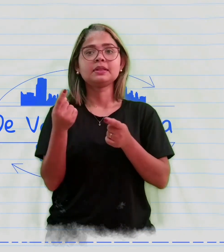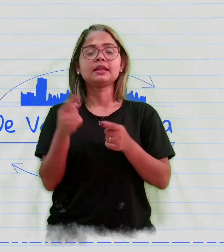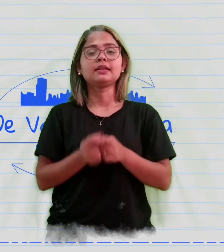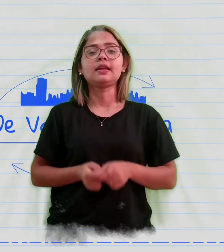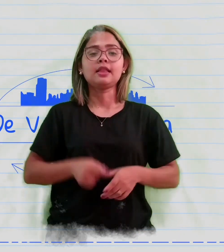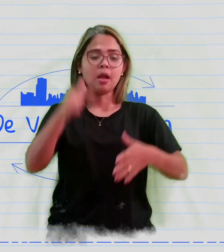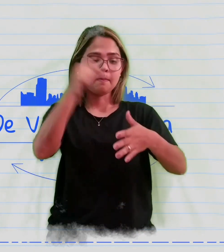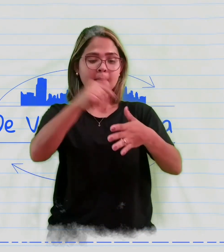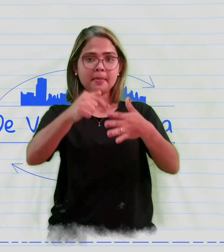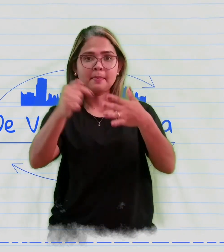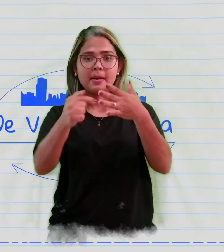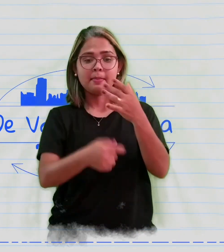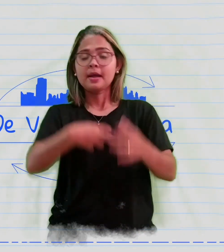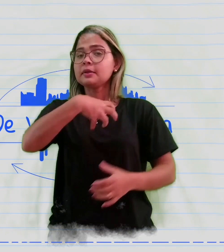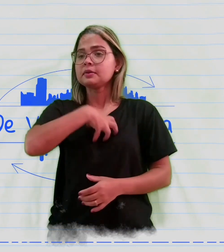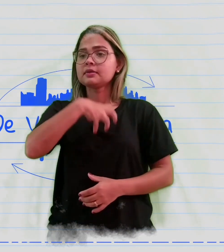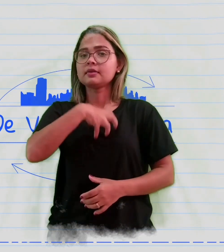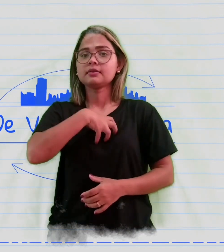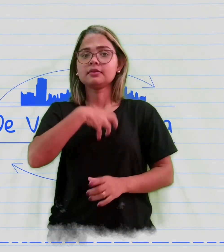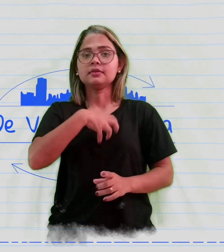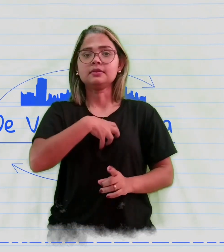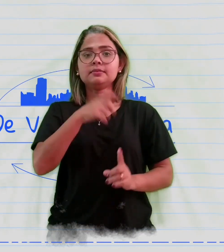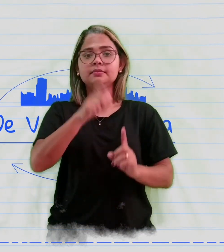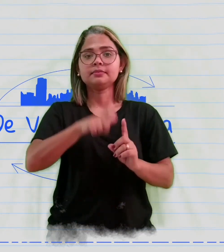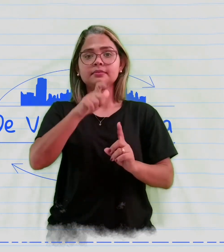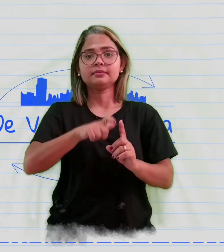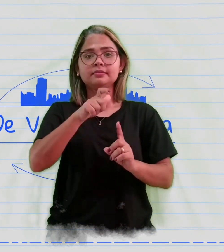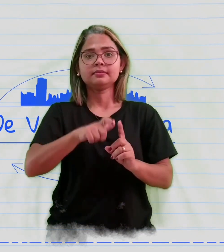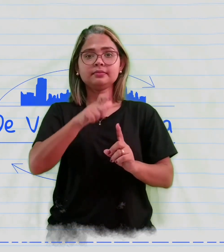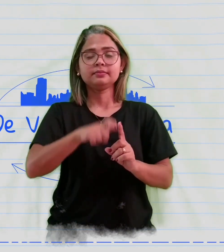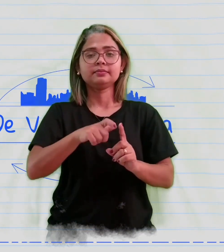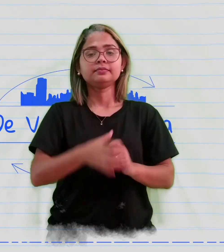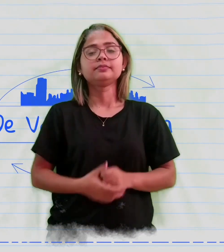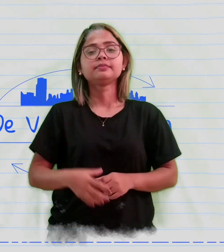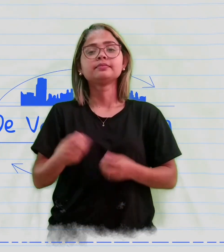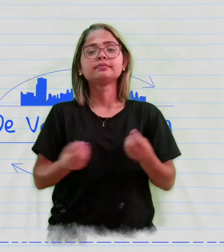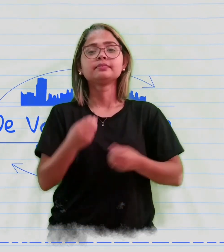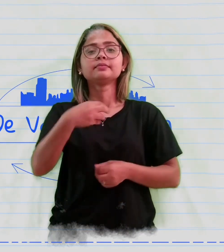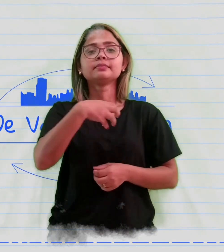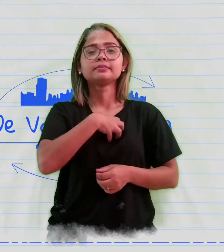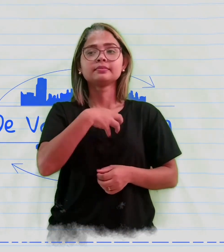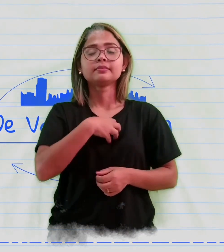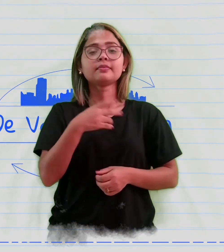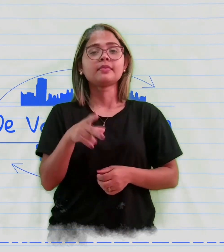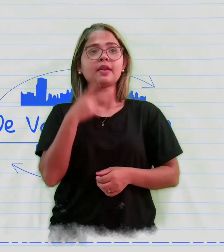nessa perspectiva do sentimento das personagens. E aí, quando elas estão sentindo muito, tá aflorando o